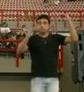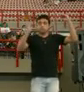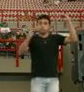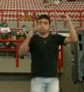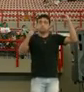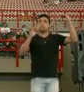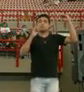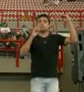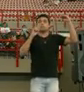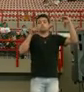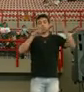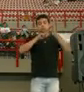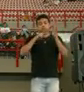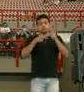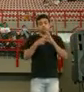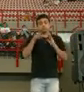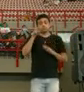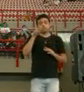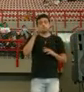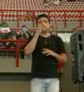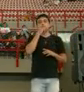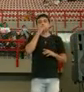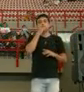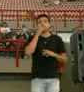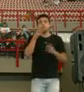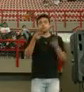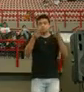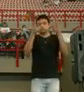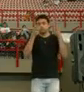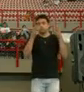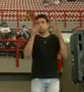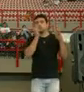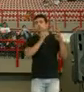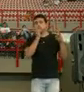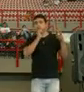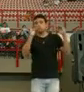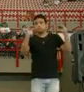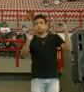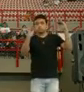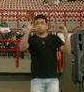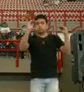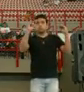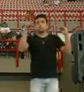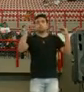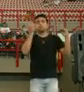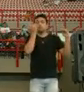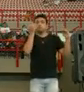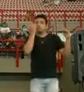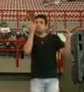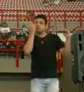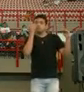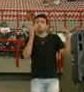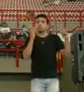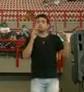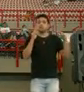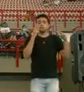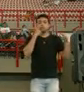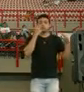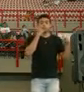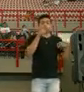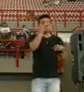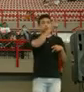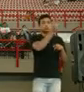balanceada, em geral, você consegue balanceá-la pelo método das tentativas.